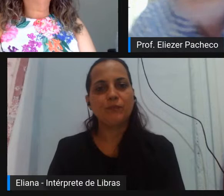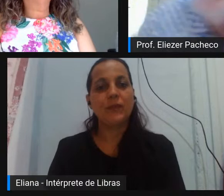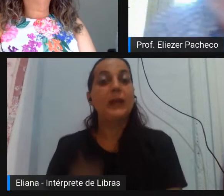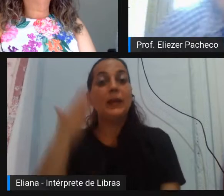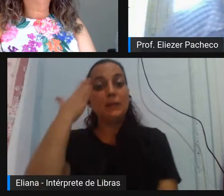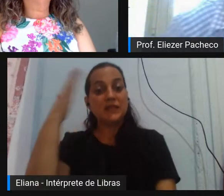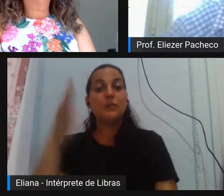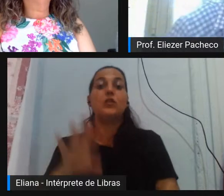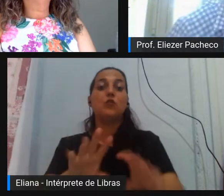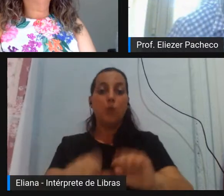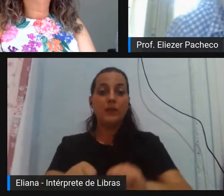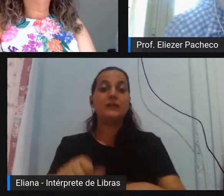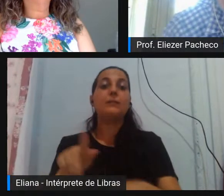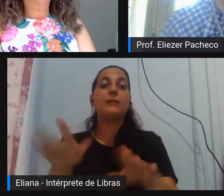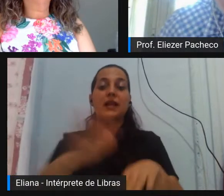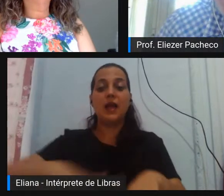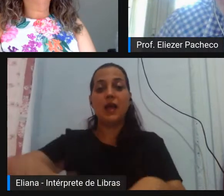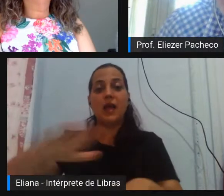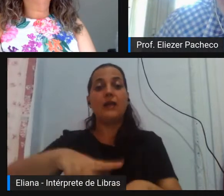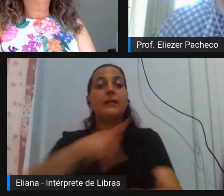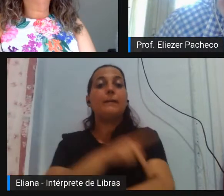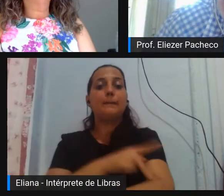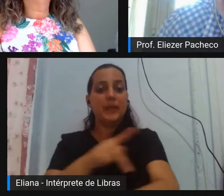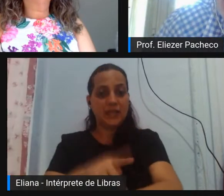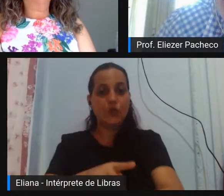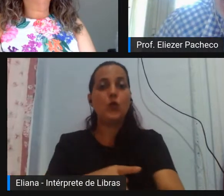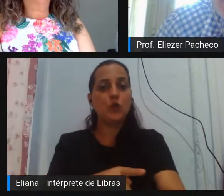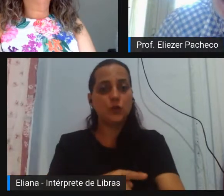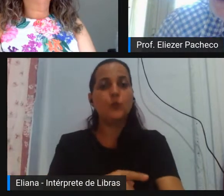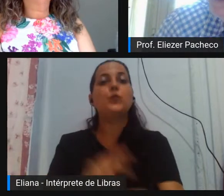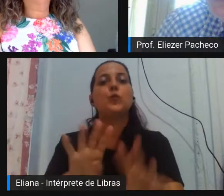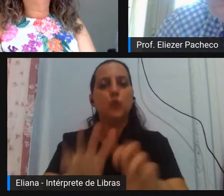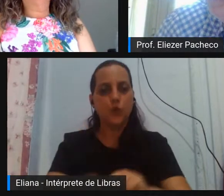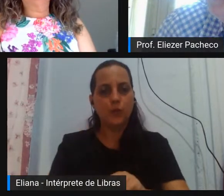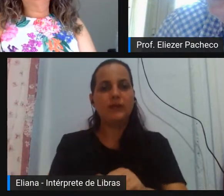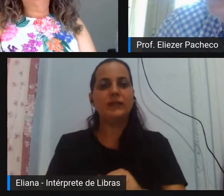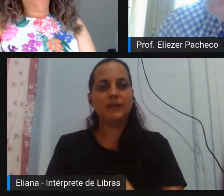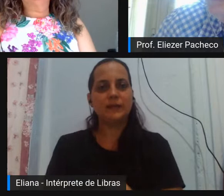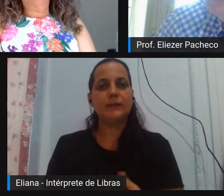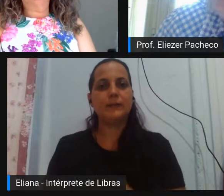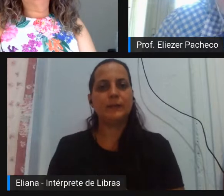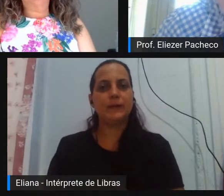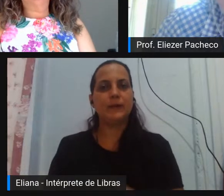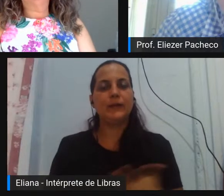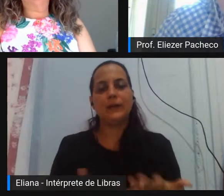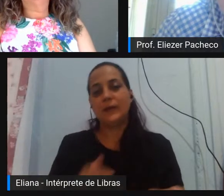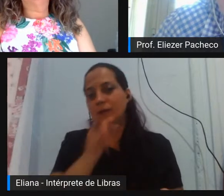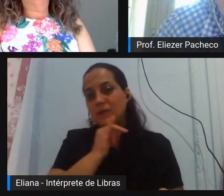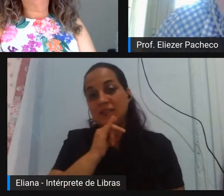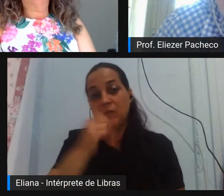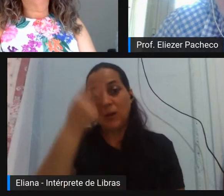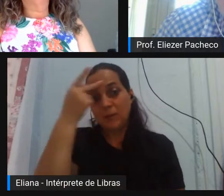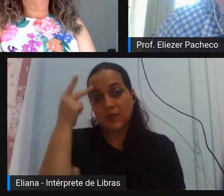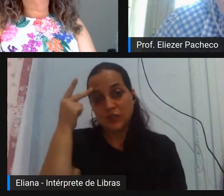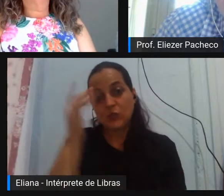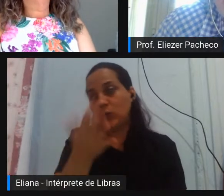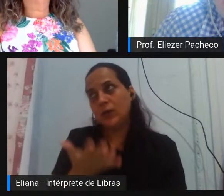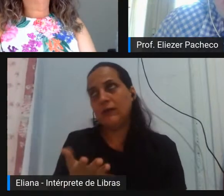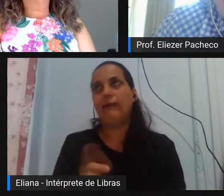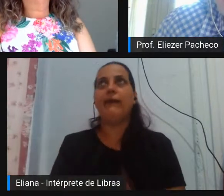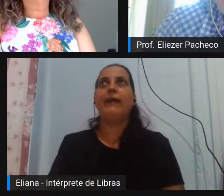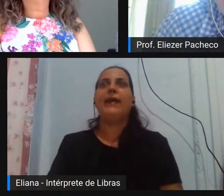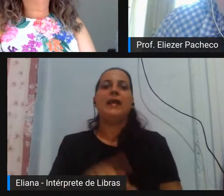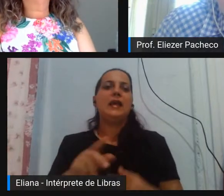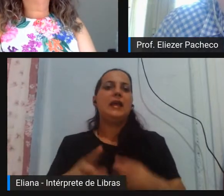pedagógica, né? A formação pedagógica para aquele companheiro lá que é veterinário, que é